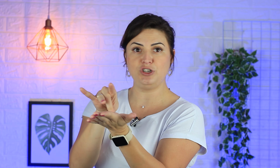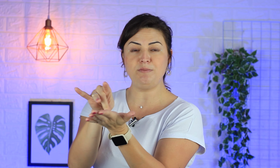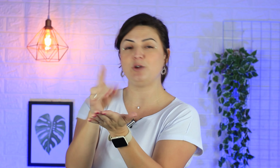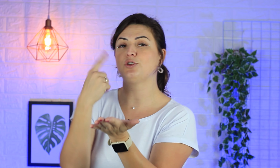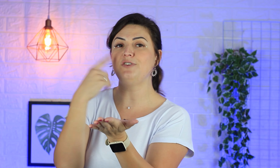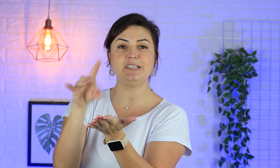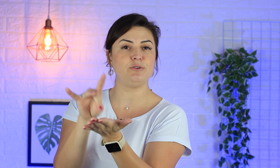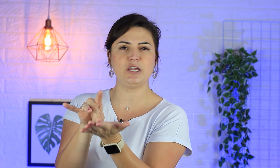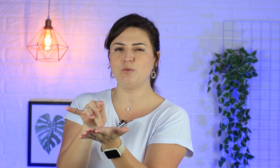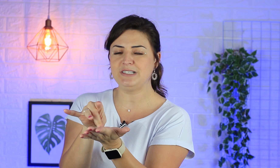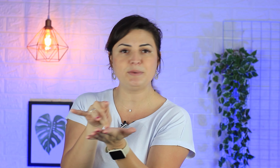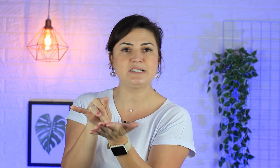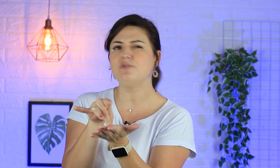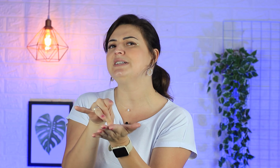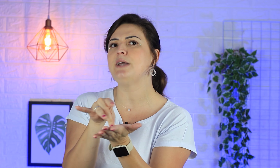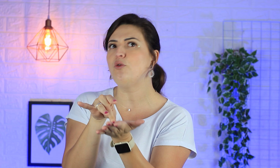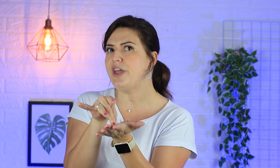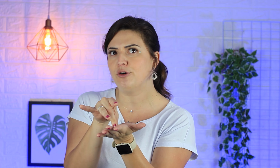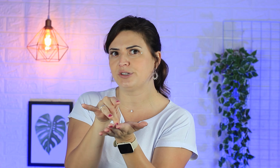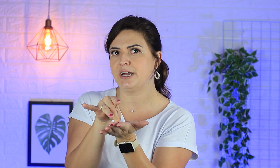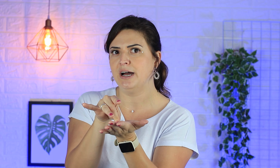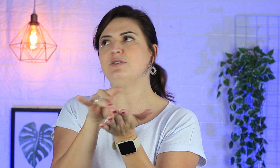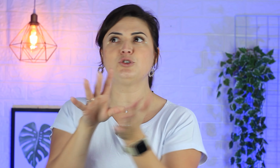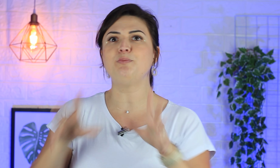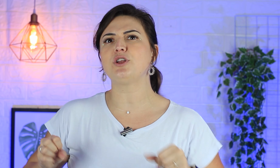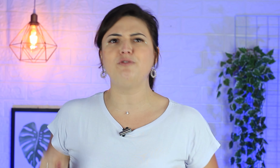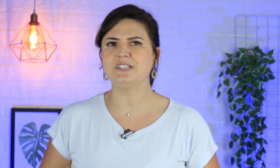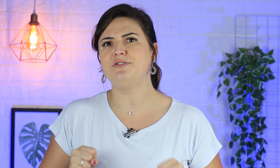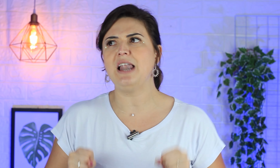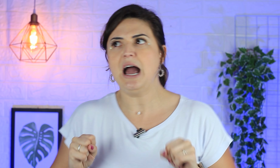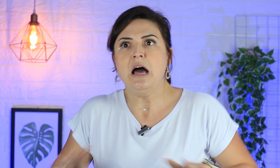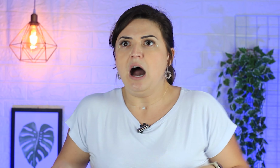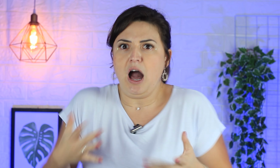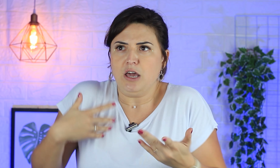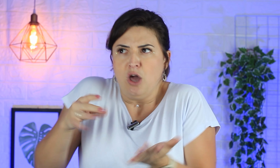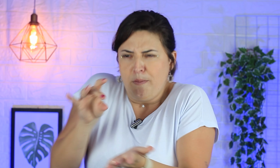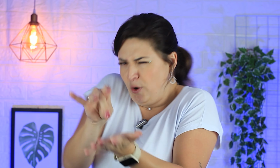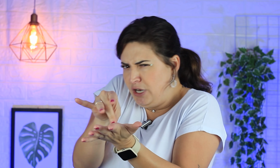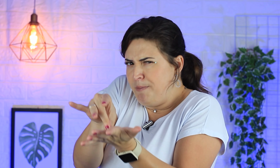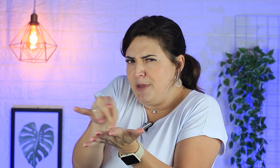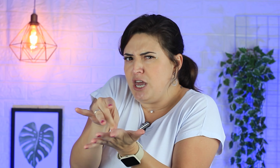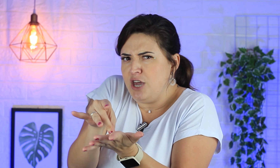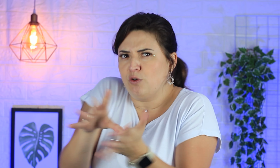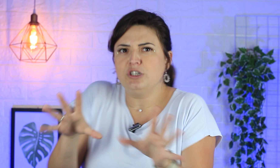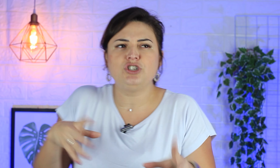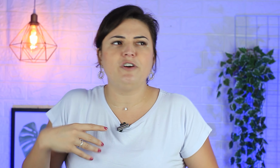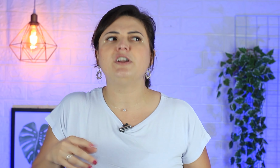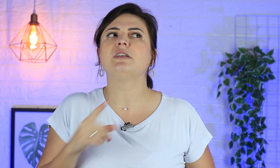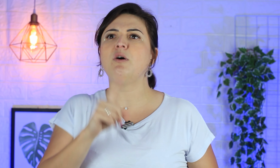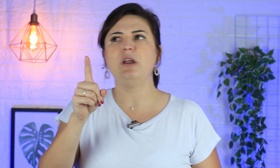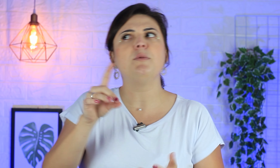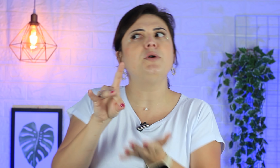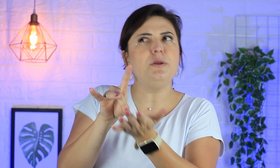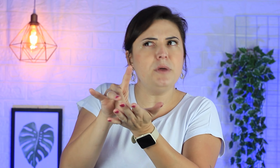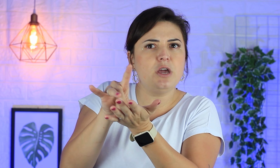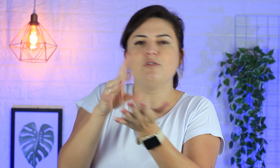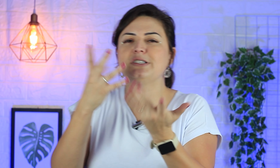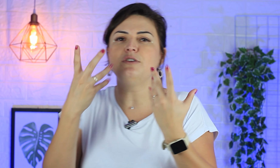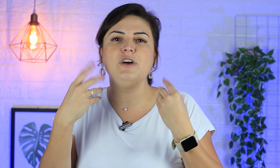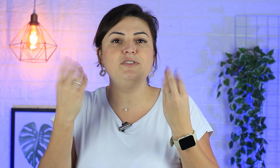de inimigo. Eu tô fazendo aqui com uma expressão facial neutra. Mas vamos supor que eu fosse falar, Ai, meu inimigo. Quando a gente vai falar, não, ele é meu inimigo. Você não vai